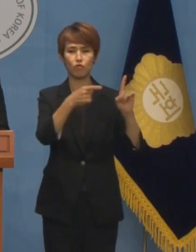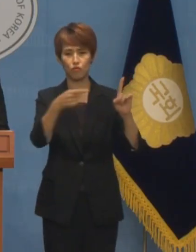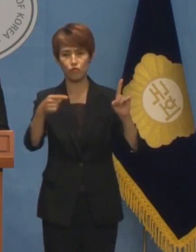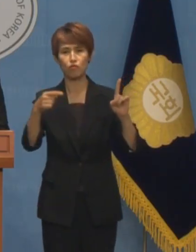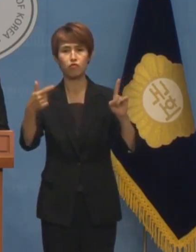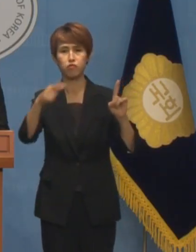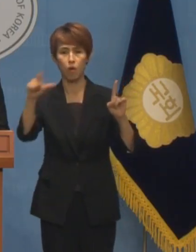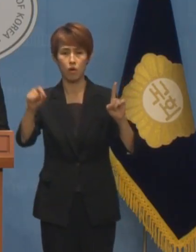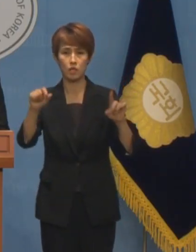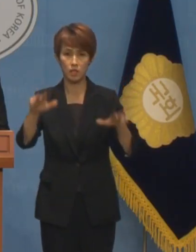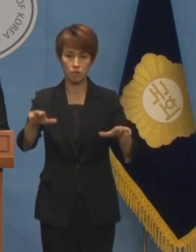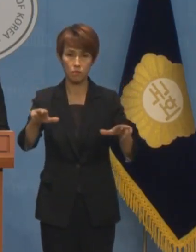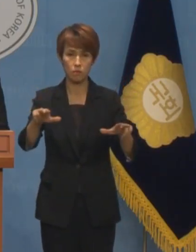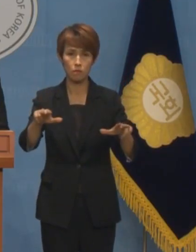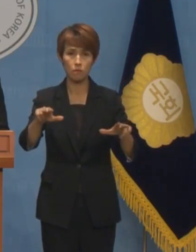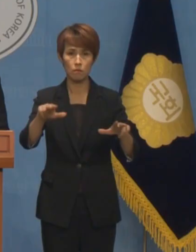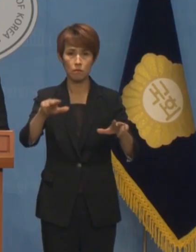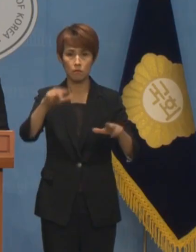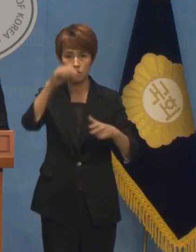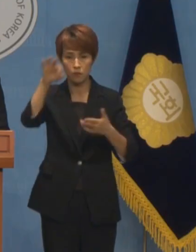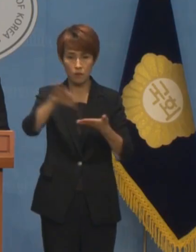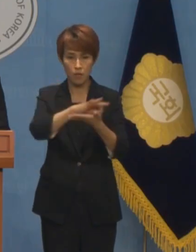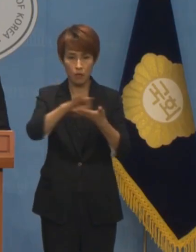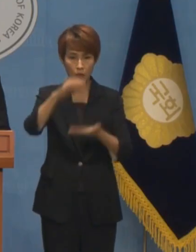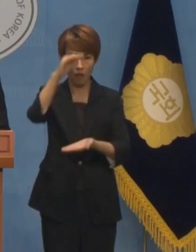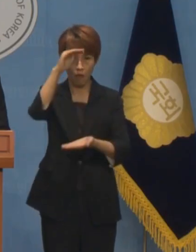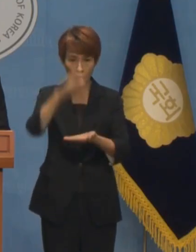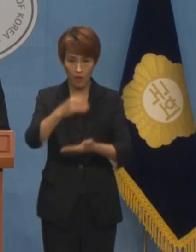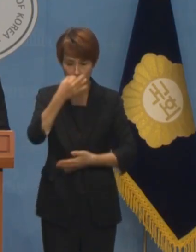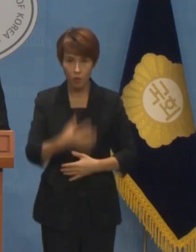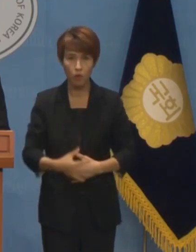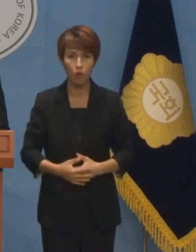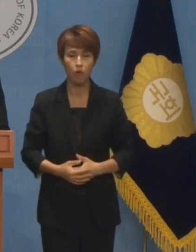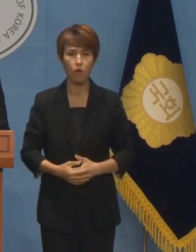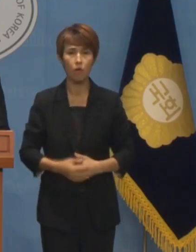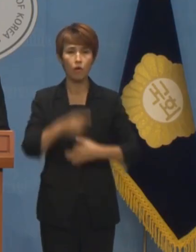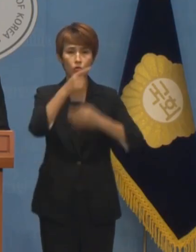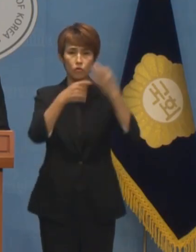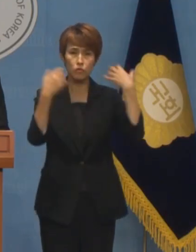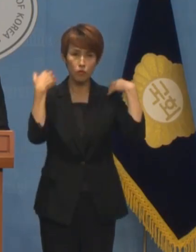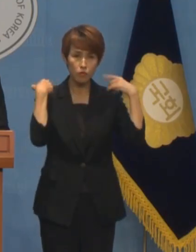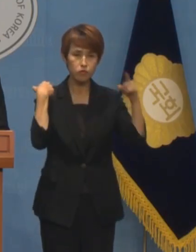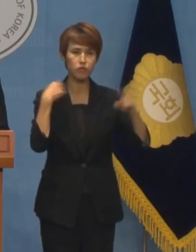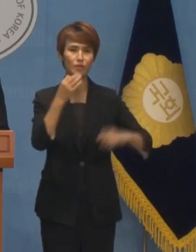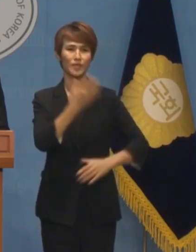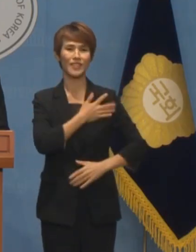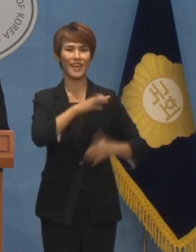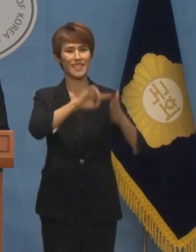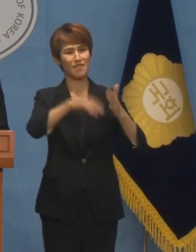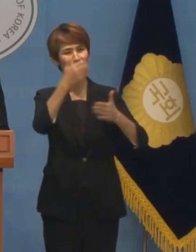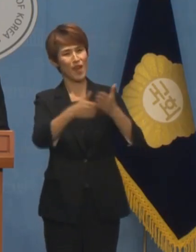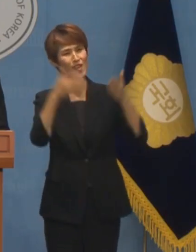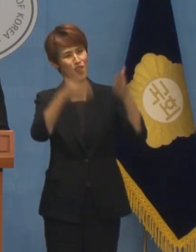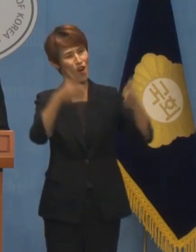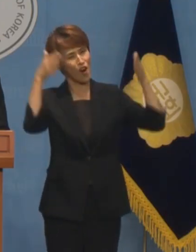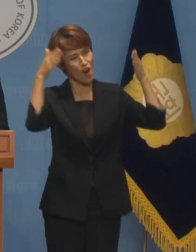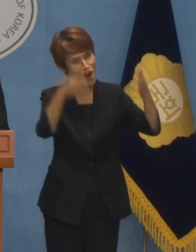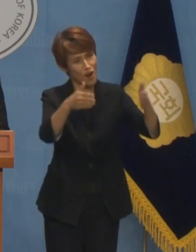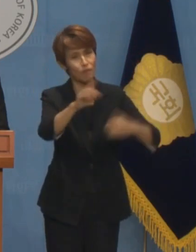나라 살림에 벌써 구멍이 났습니다. 그런데도 윤석열 정부는 부자 감세에 올인하고 있으니